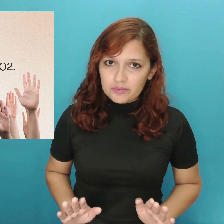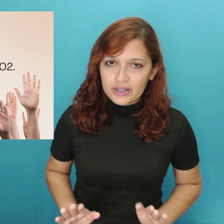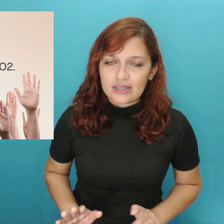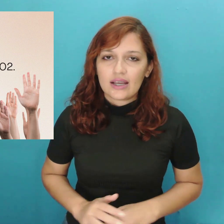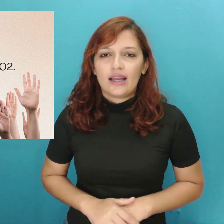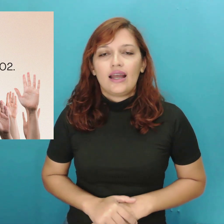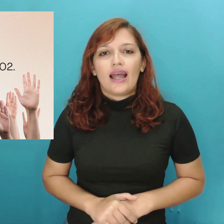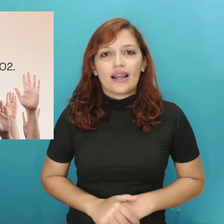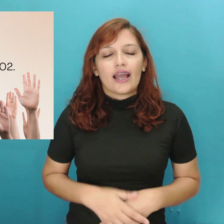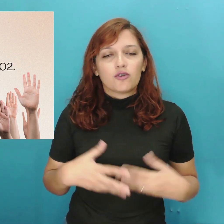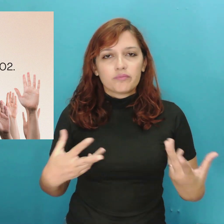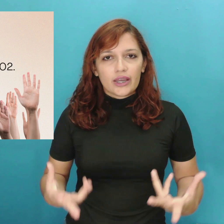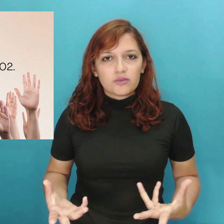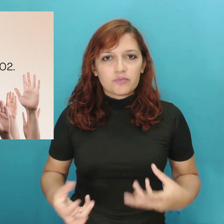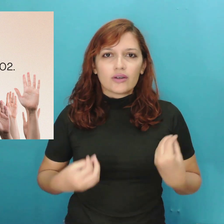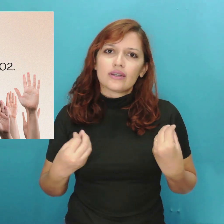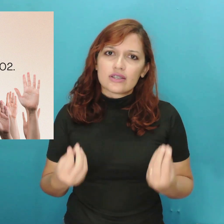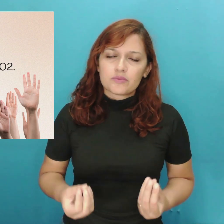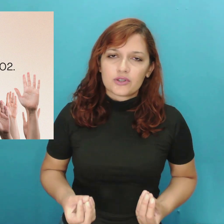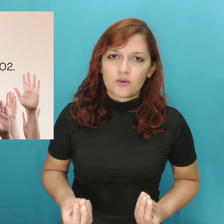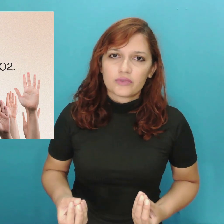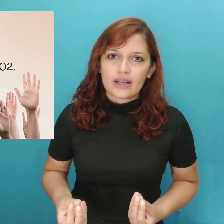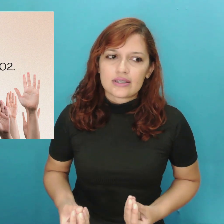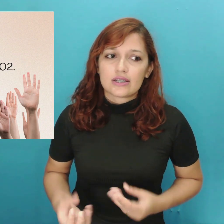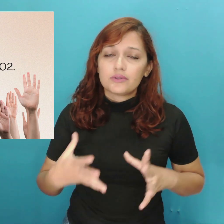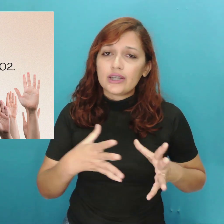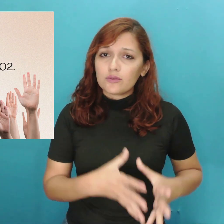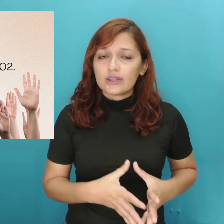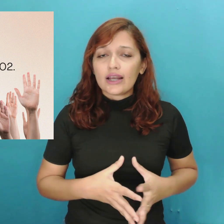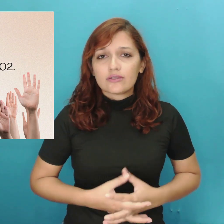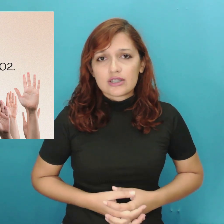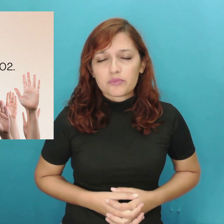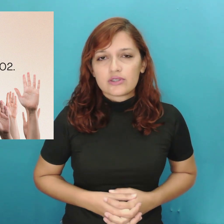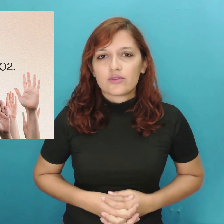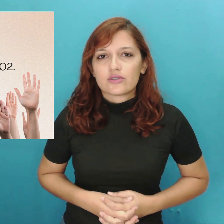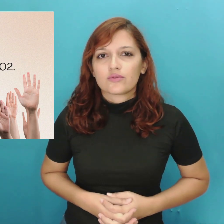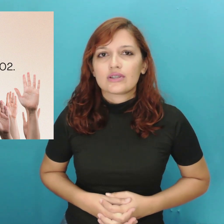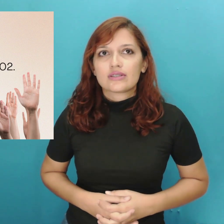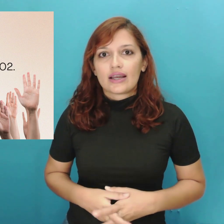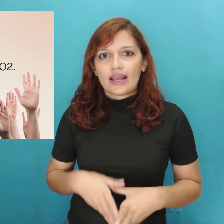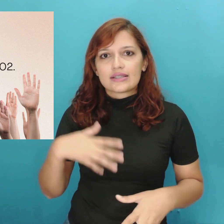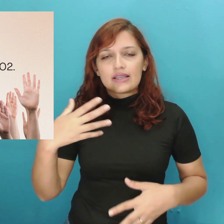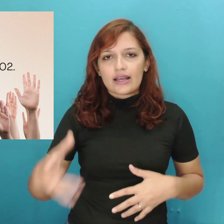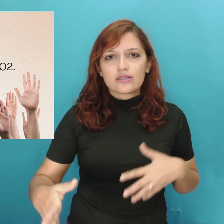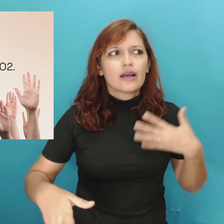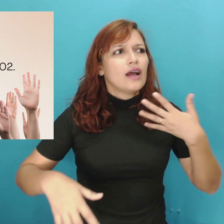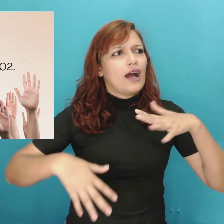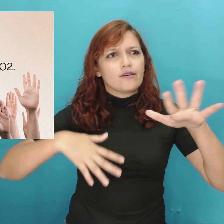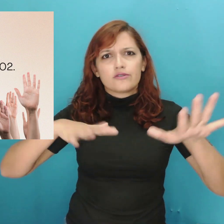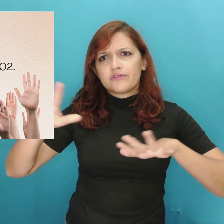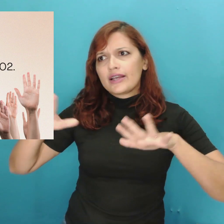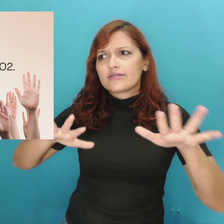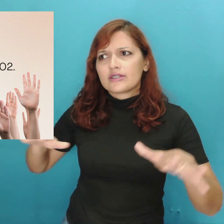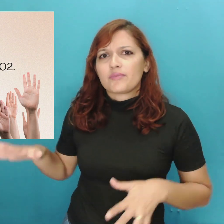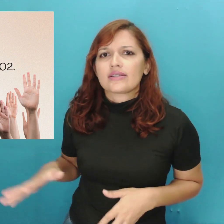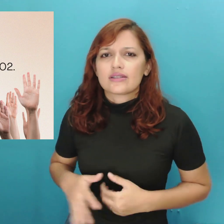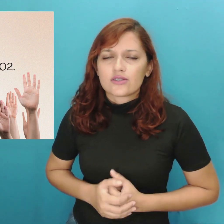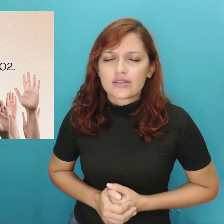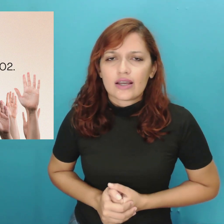Libras. Ela é um meio importantíssimo de comunicação e é um direito das pessoas surdas terem acesso aos diversos espaços da